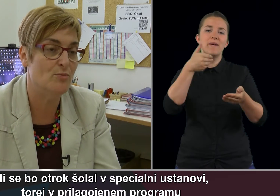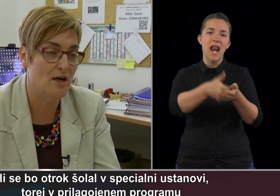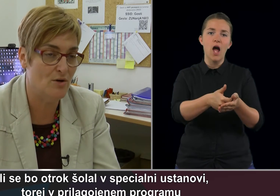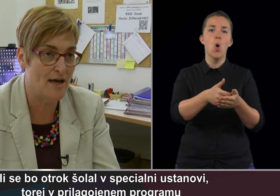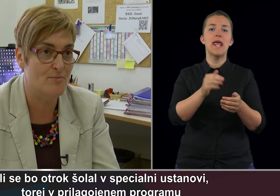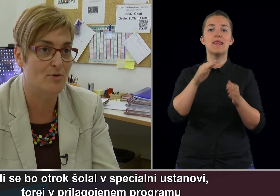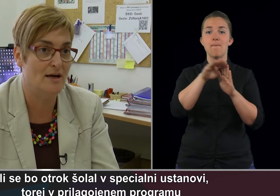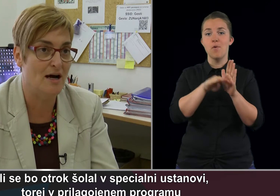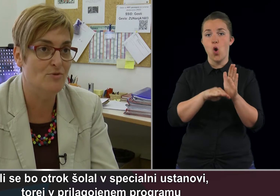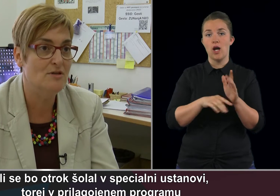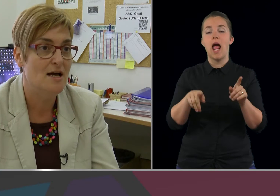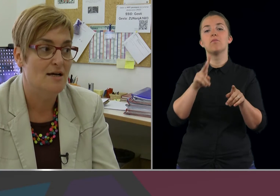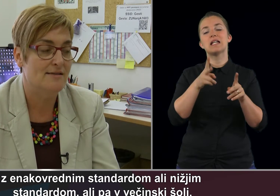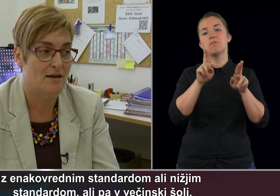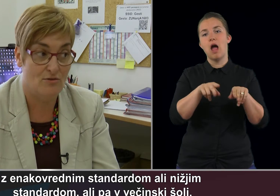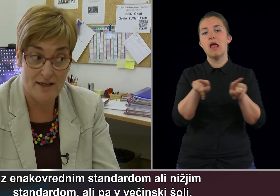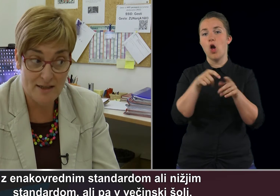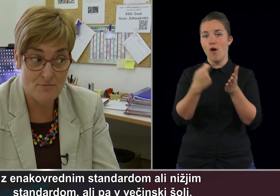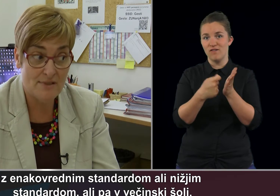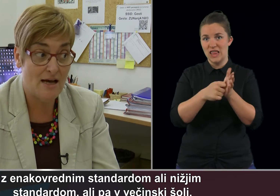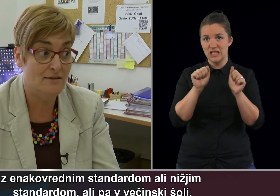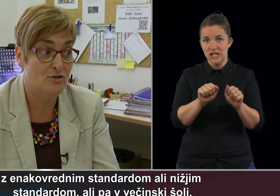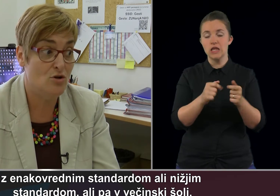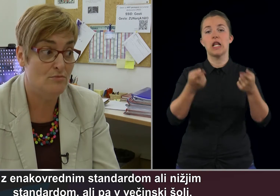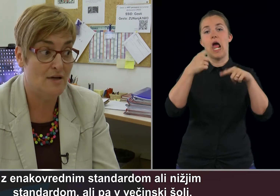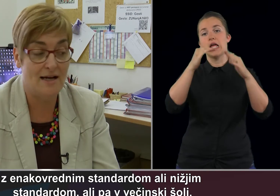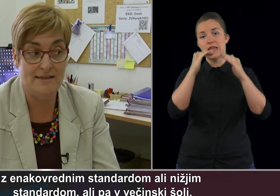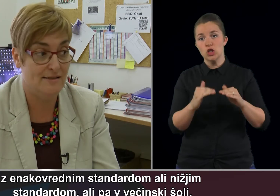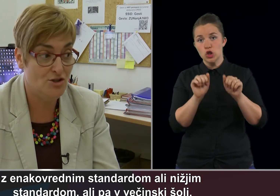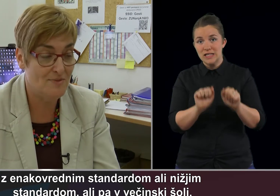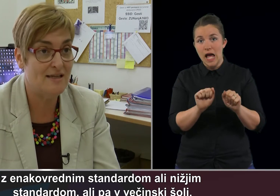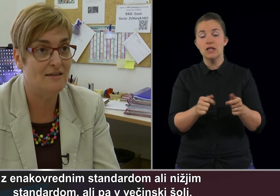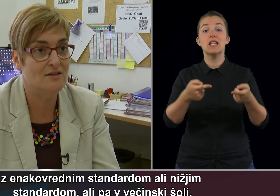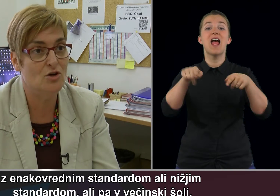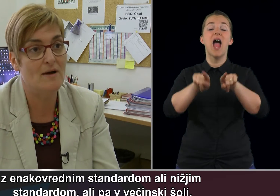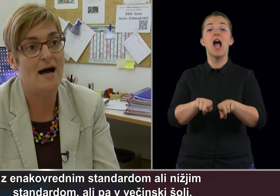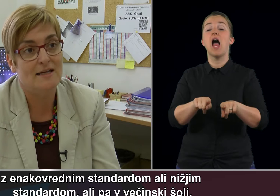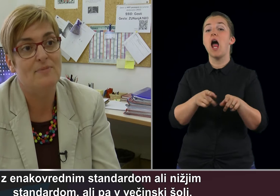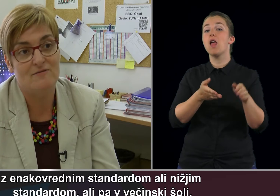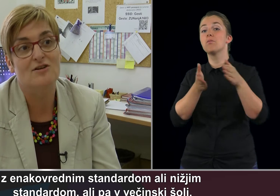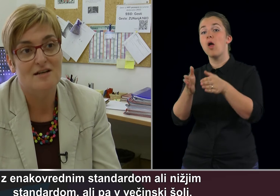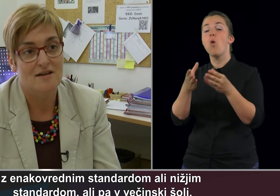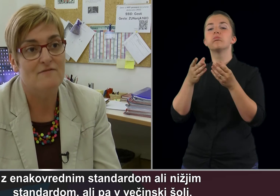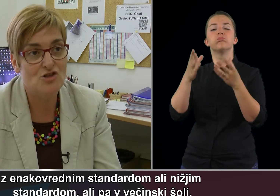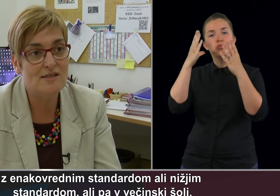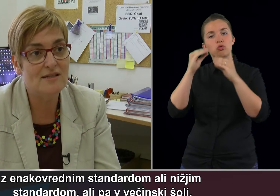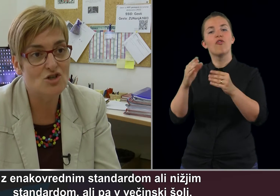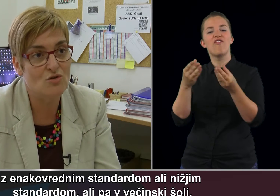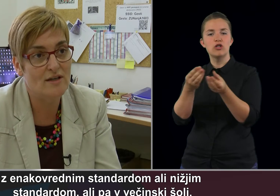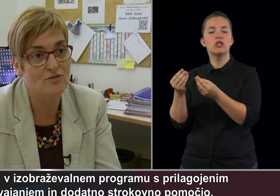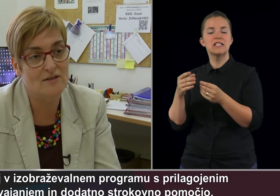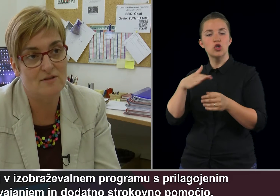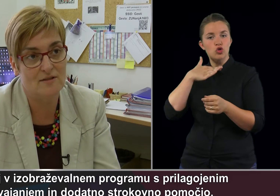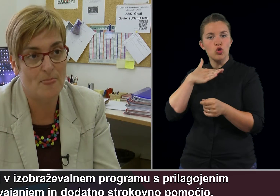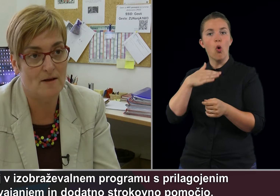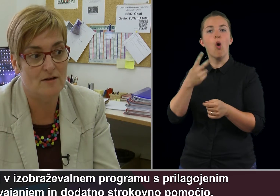v prilagojenem programu z enakovrednim standardom ali z nižjim standardom, ali pa v večinski